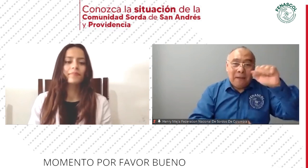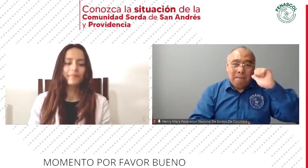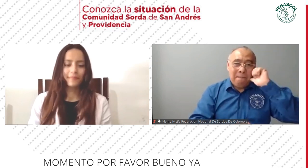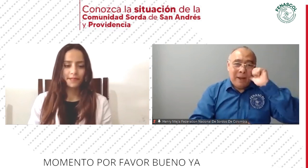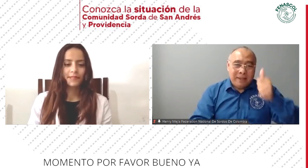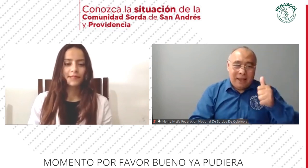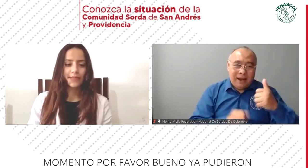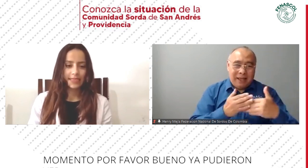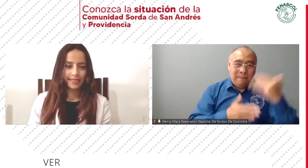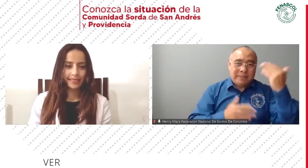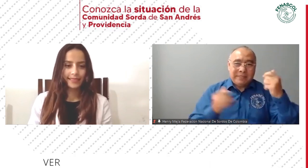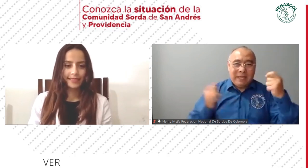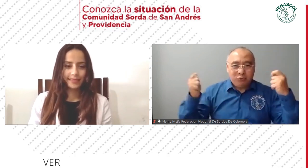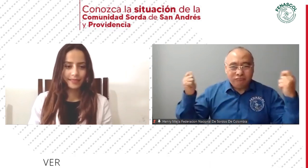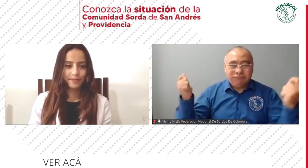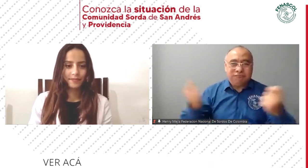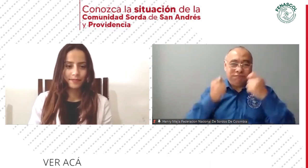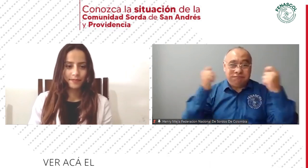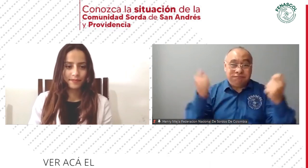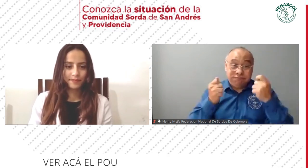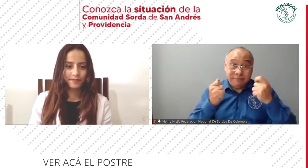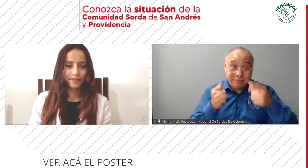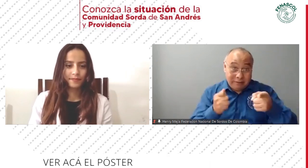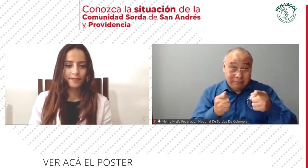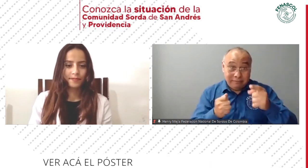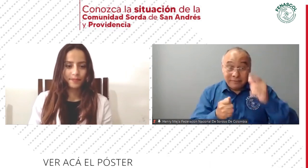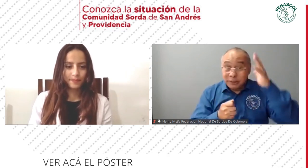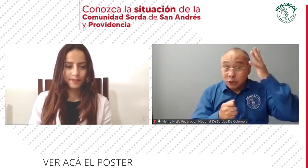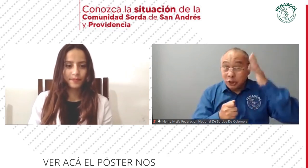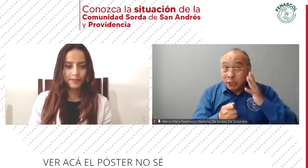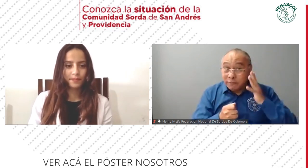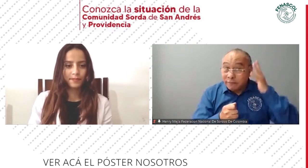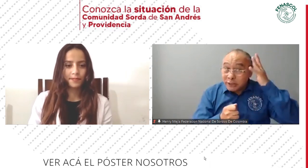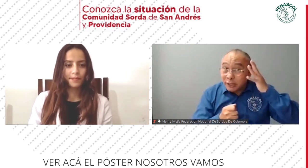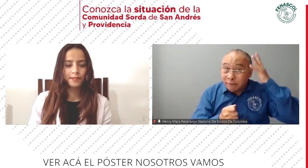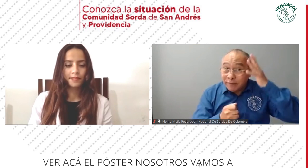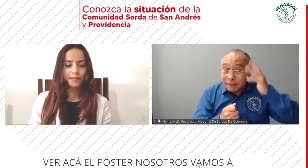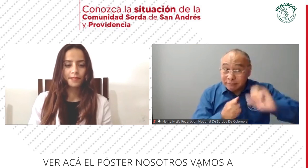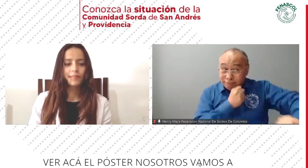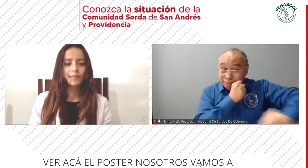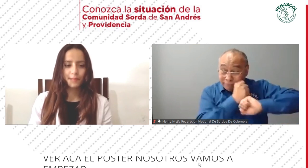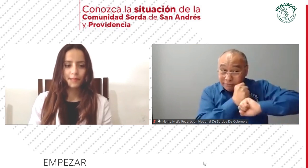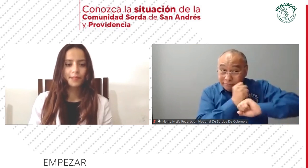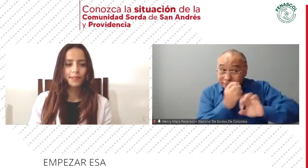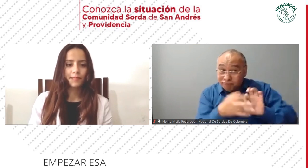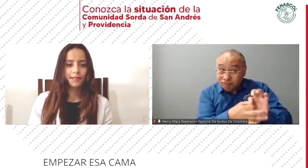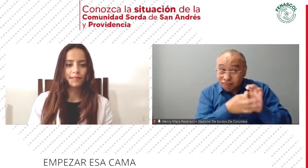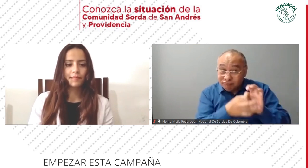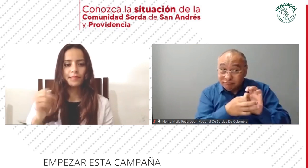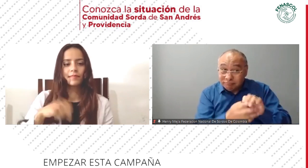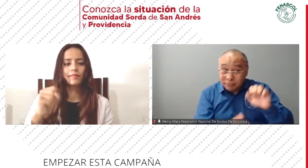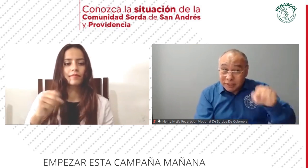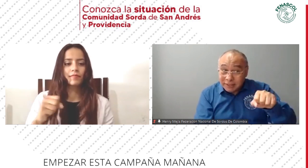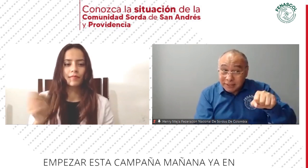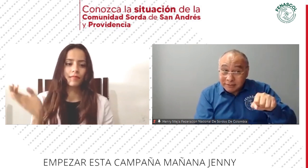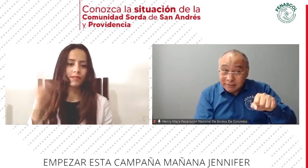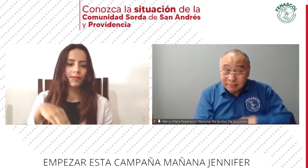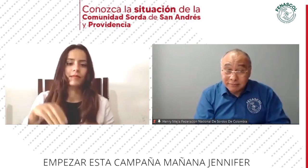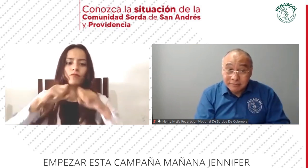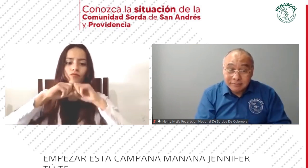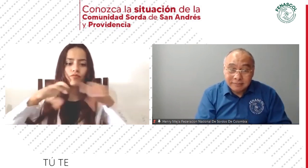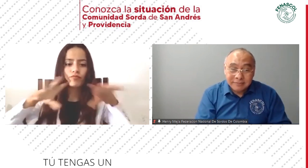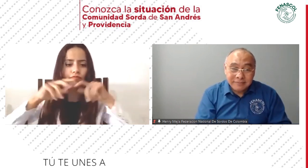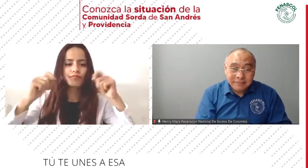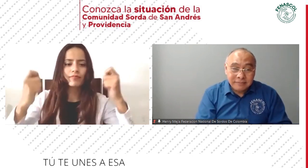bueno ya pudieron ver acá el póster nosotros vamos a empezar esta campaña mañana jennifer